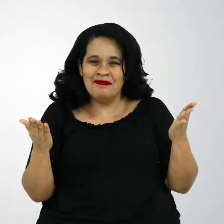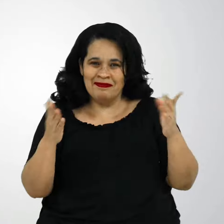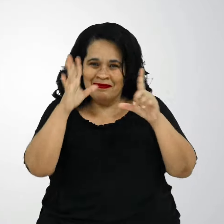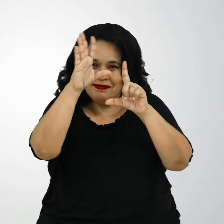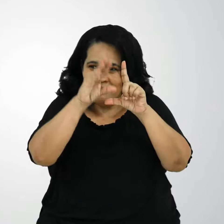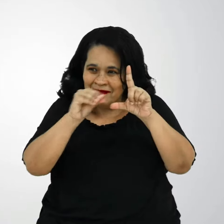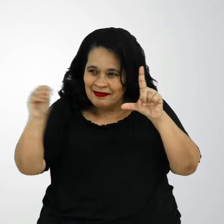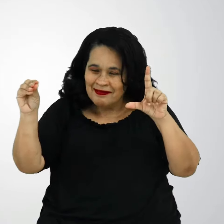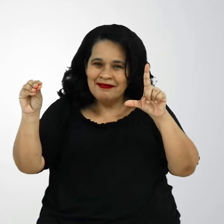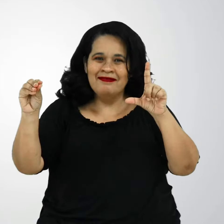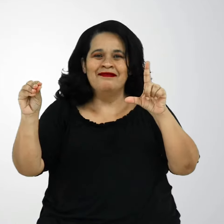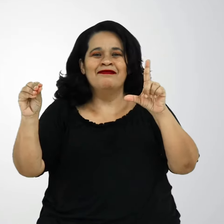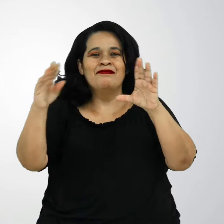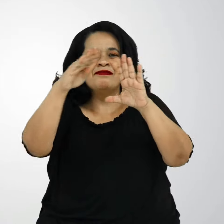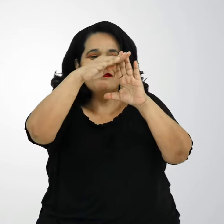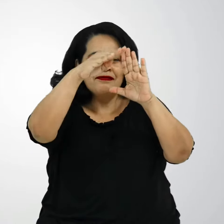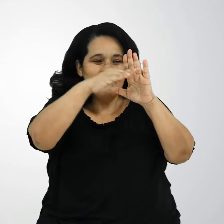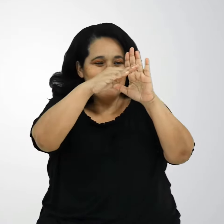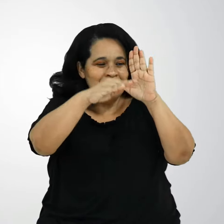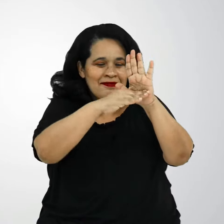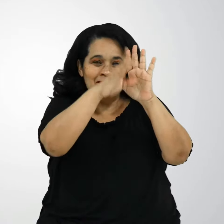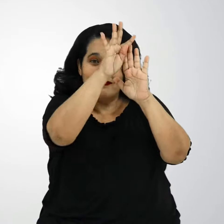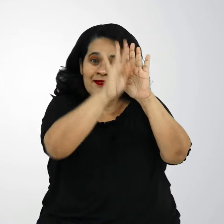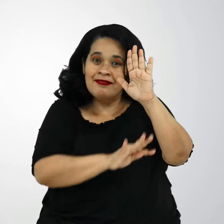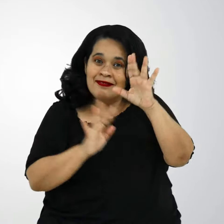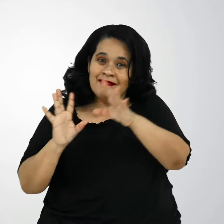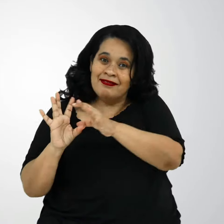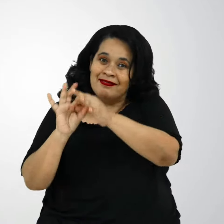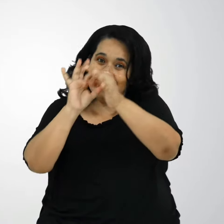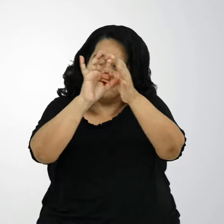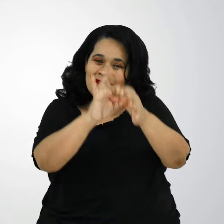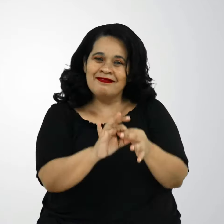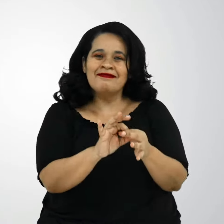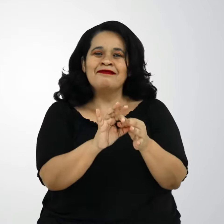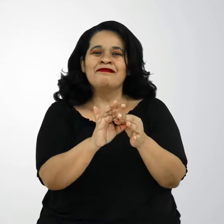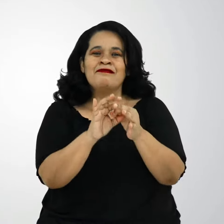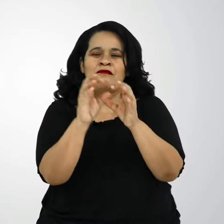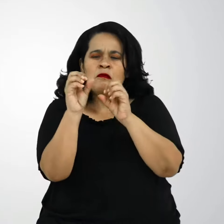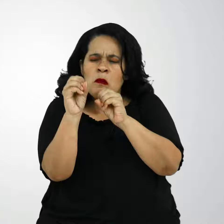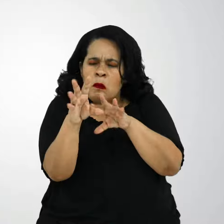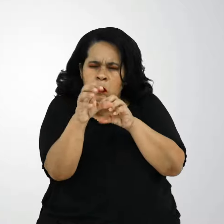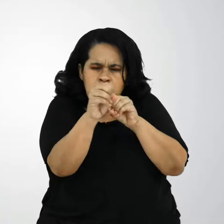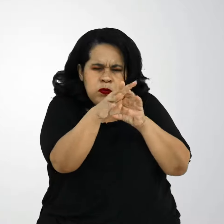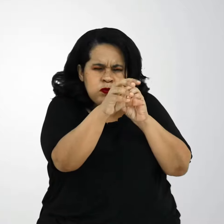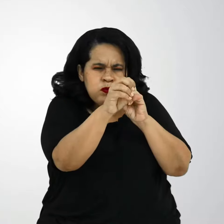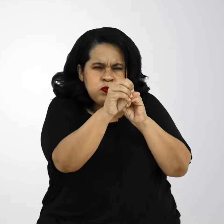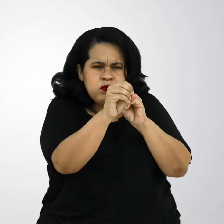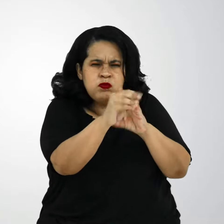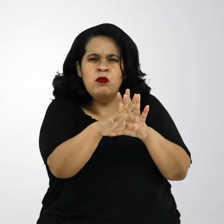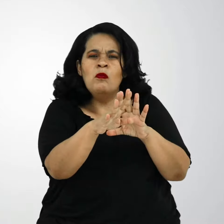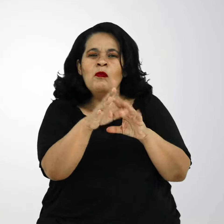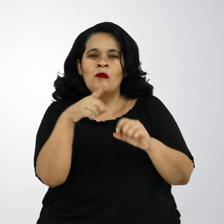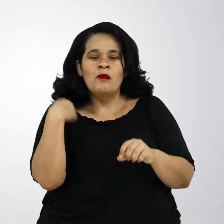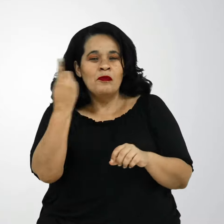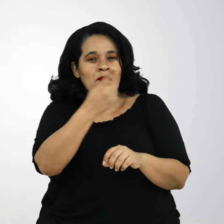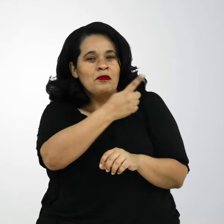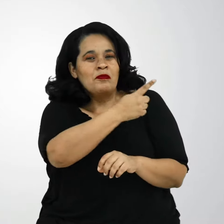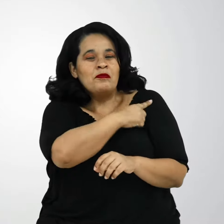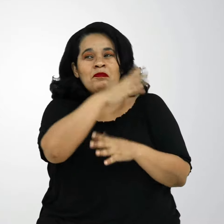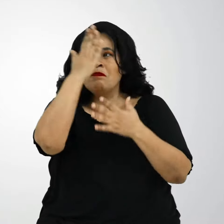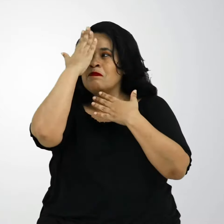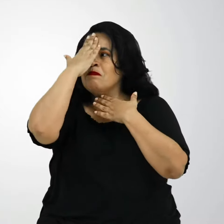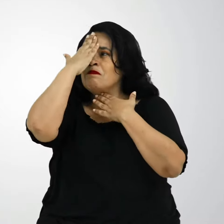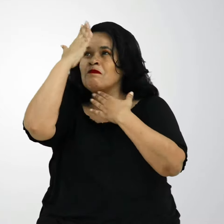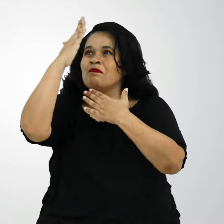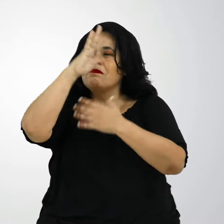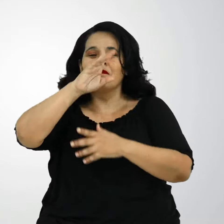e Contexto, tem feito valer esse ensino com outras pessoas. A gente se sente agraciados por Deus, por o Senhor